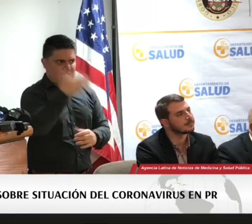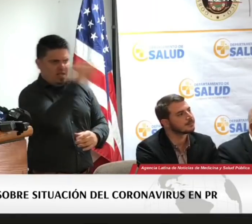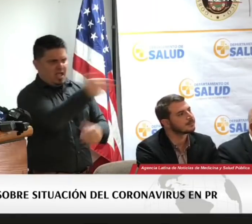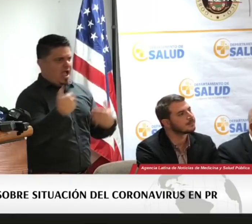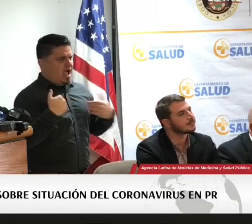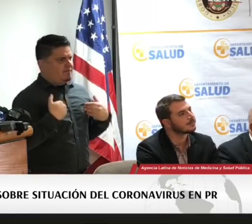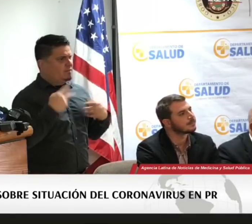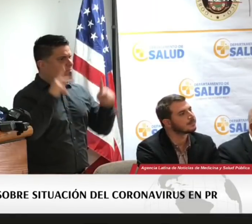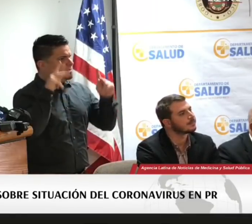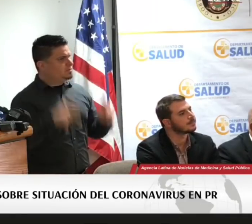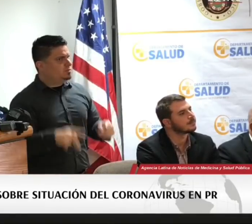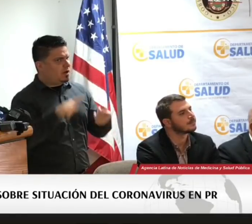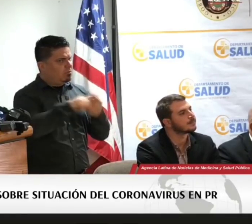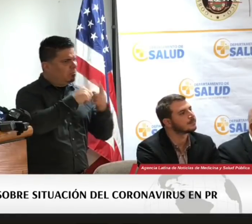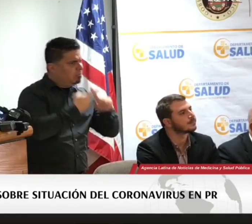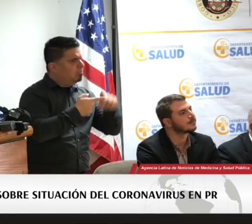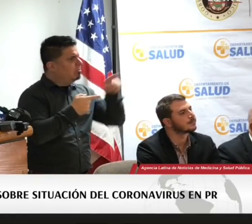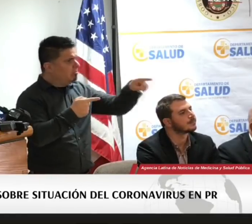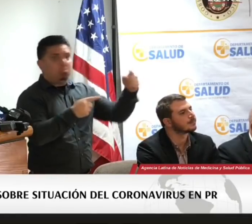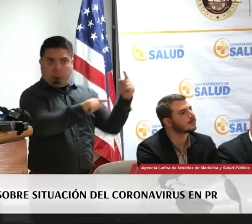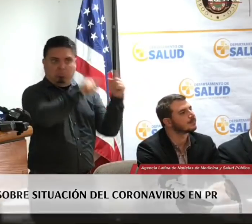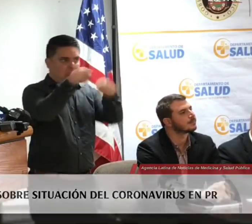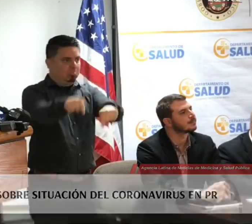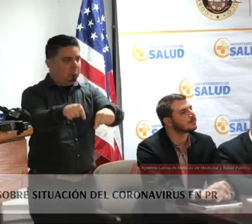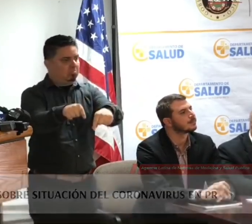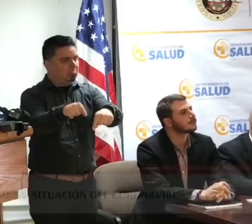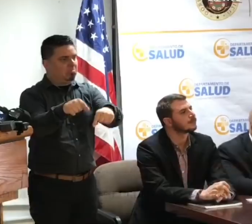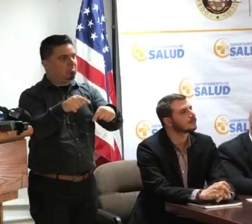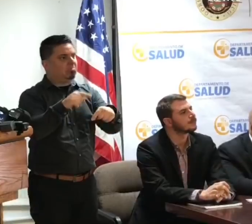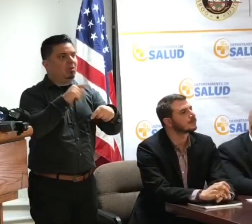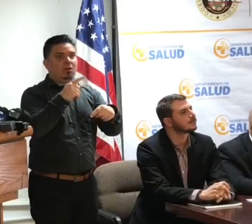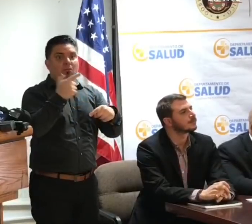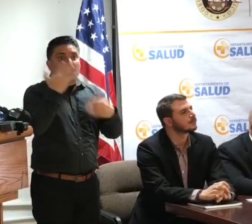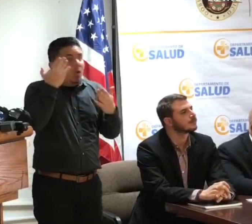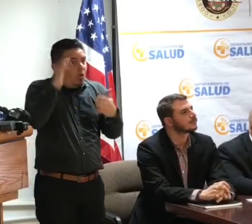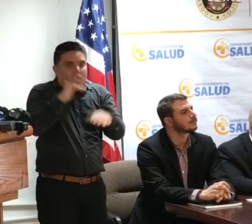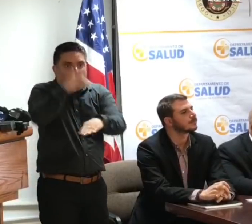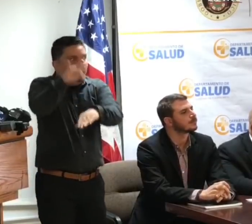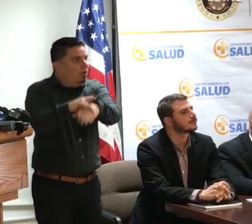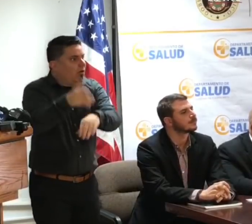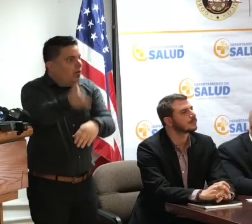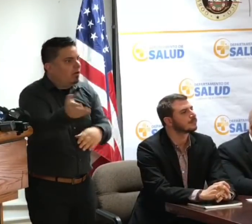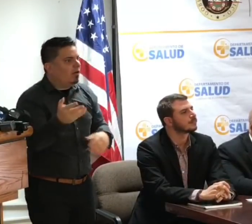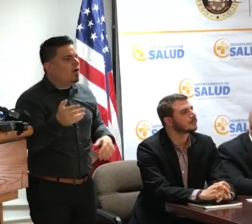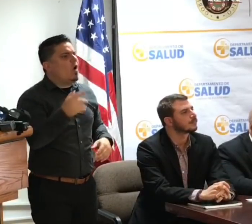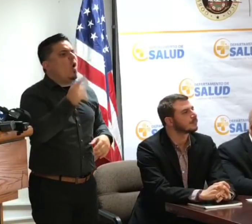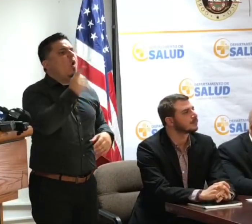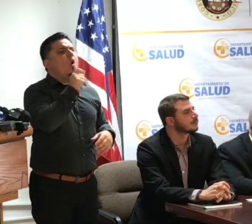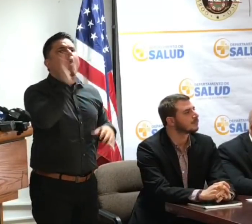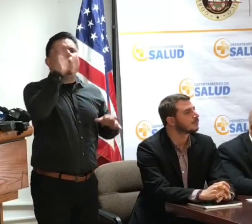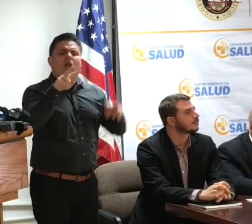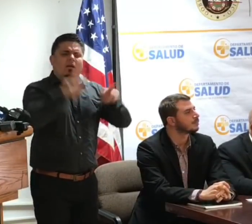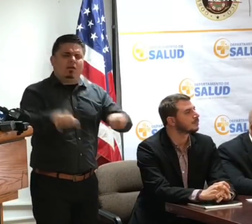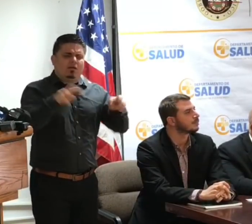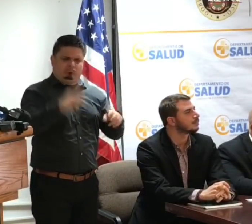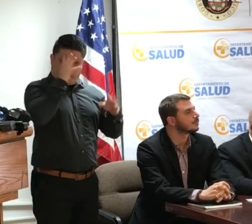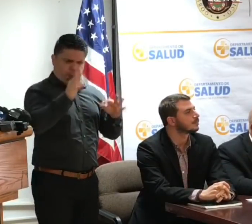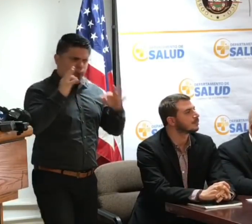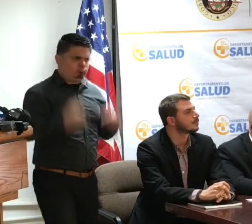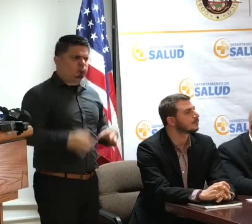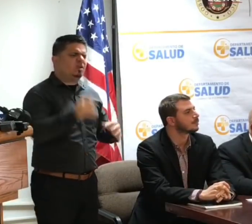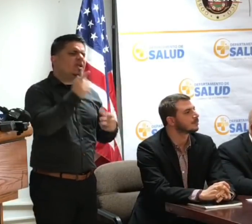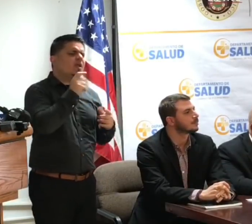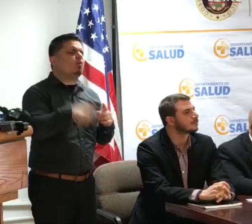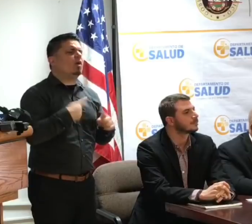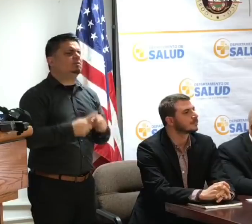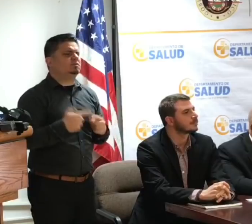viviendo, ¿verdad?, y estuvo en algún cierto contacto, ¿verdad? Quería saber a quién se va a hacer la prueba, y entonces cuando el Departamento de